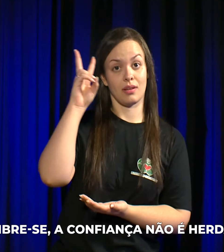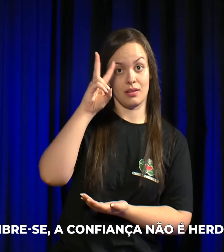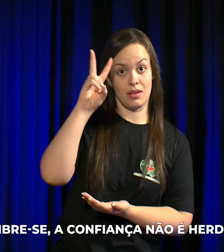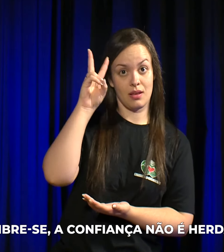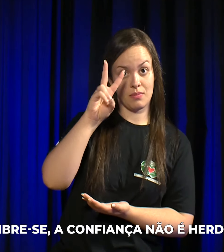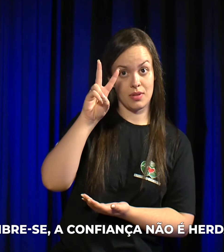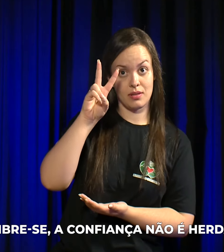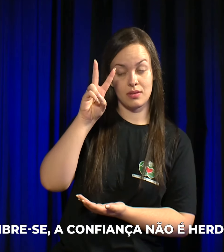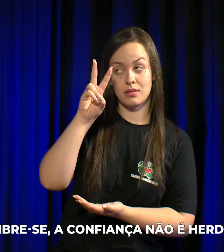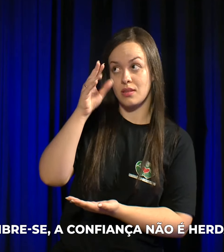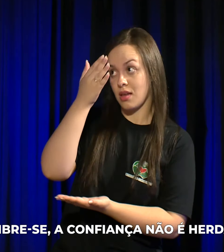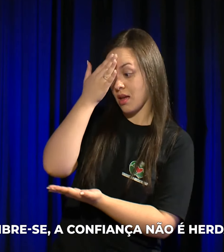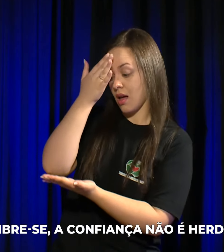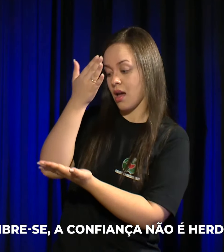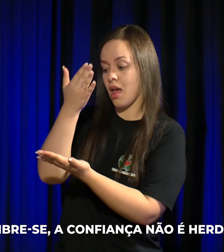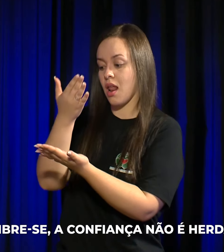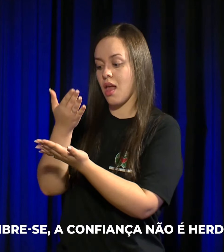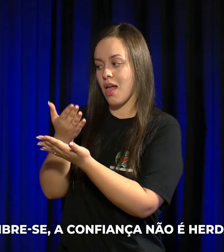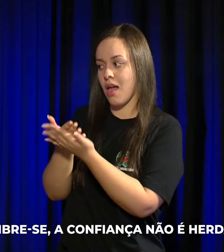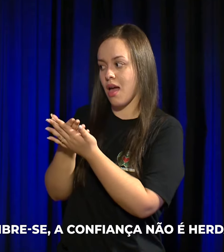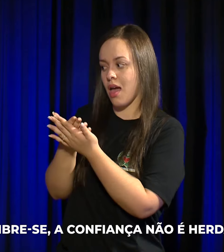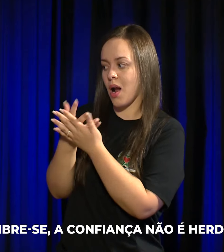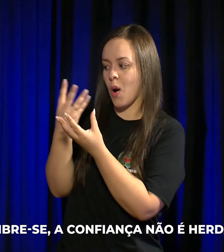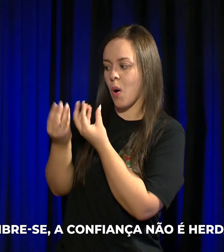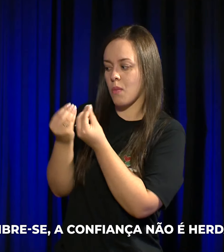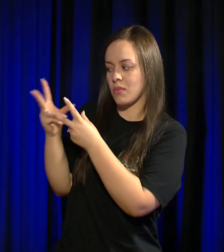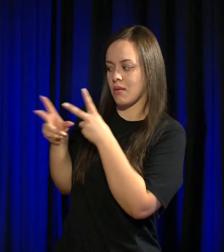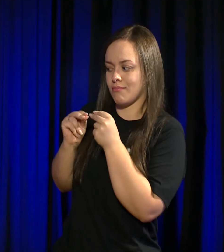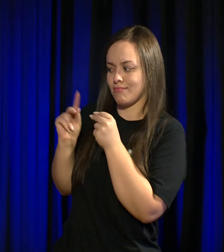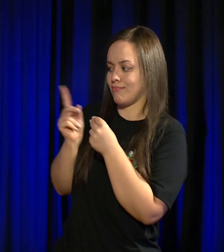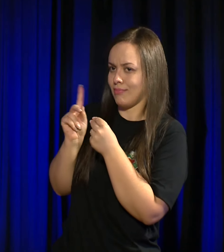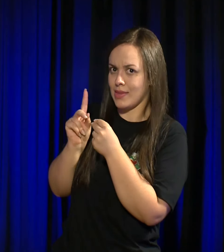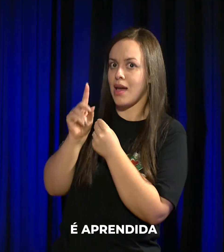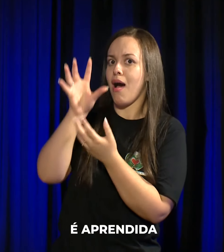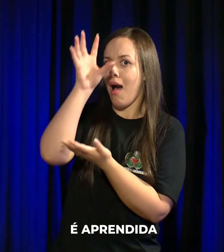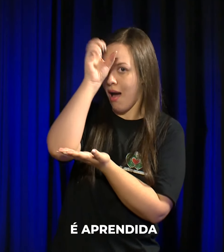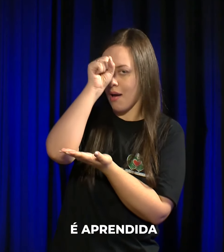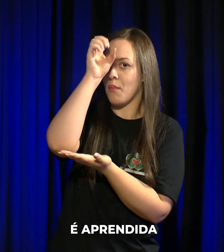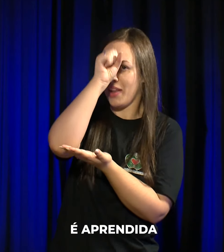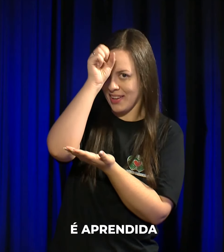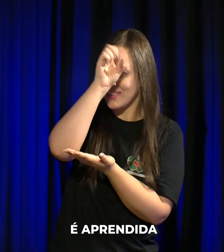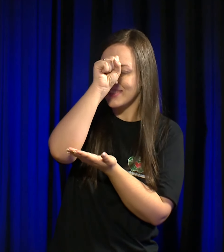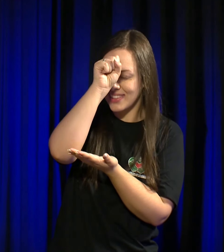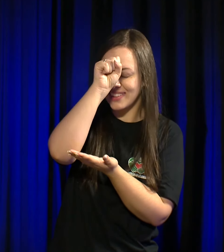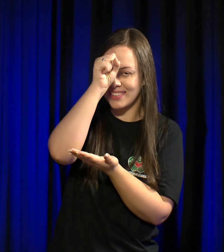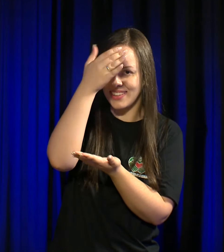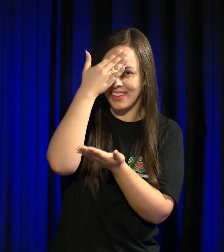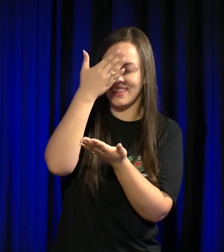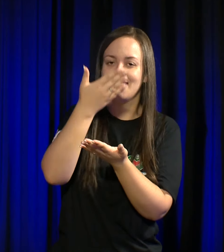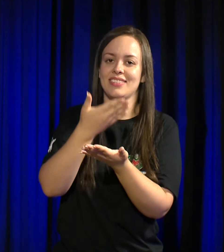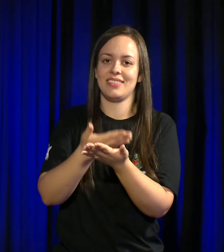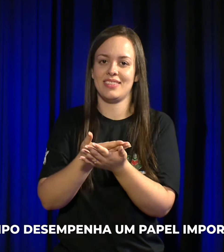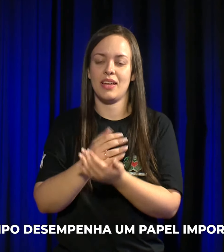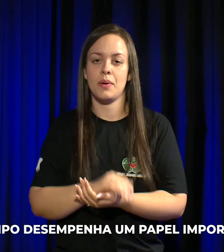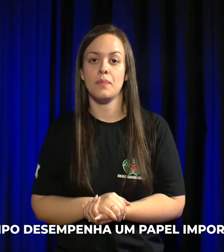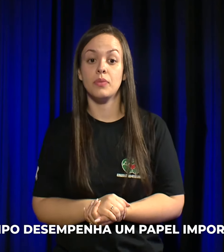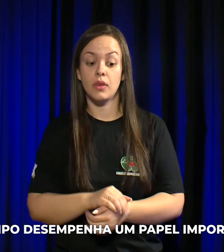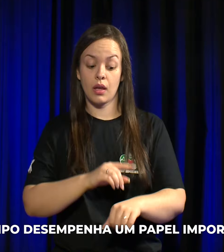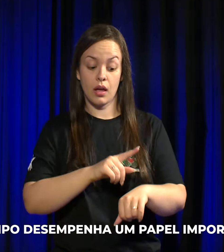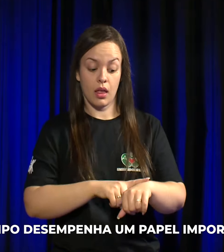Lembre-se, a confiança não é herdada, é aprendida. O tempo